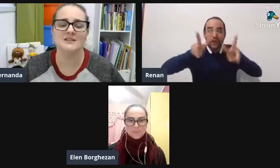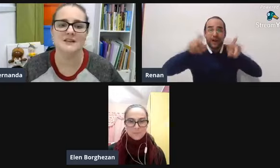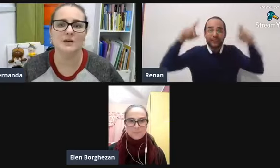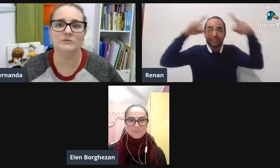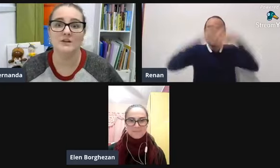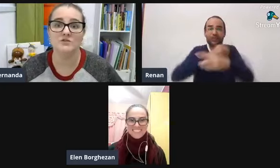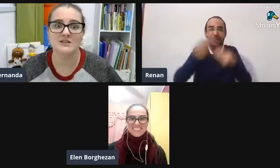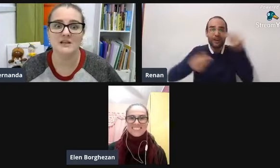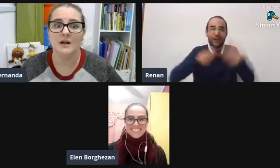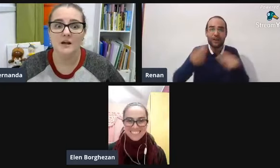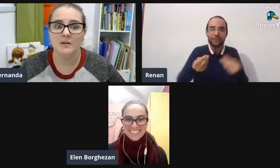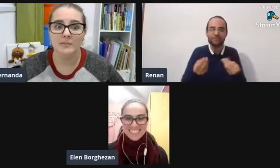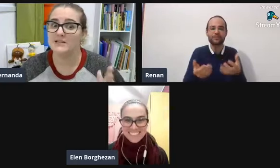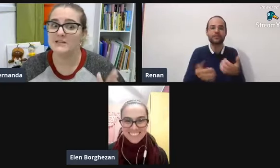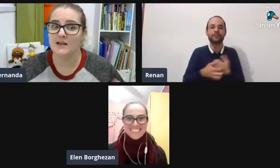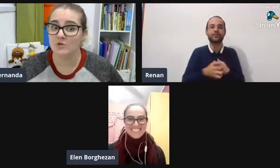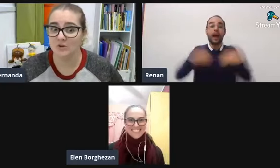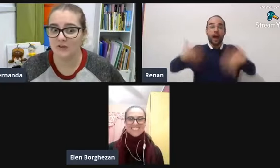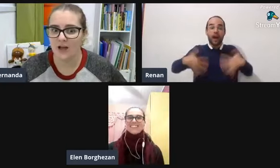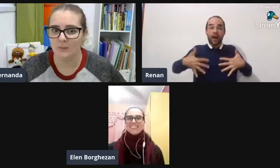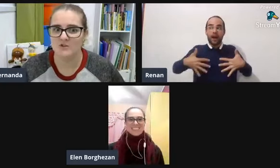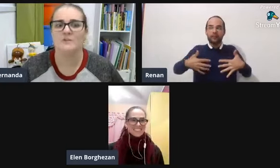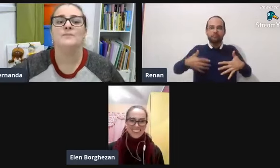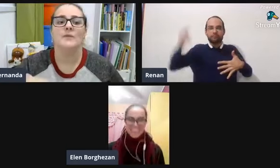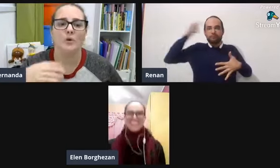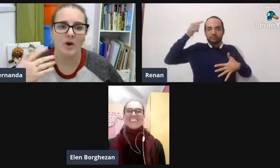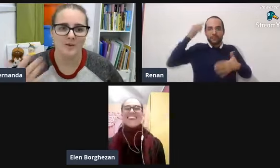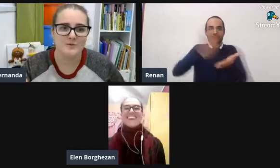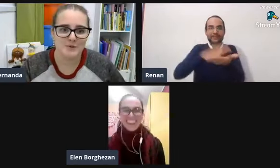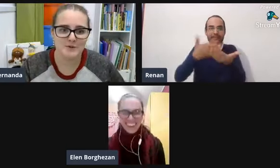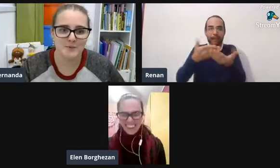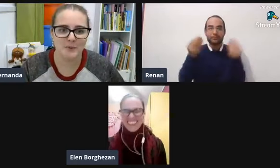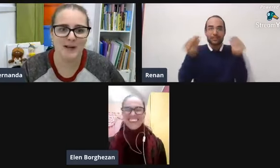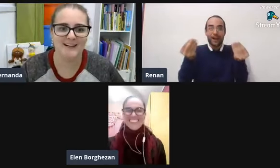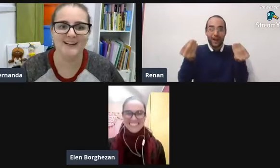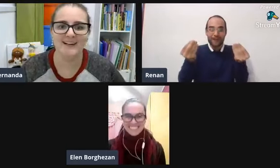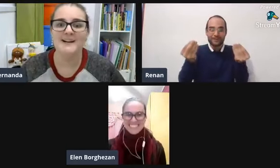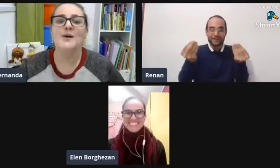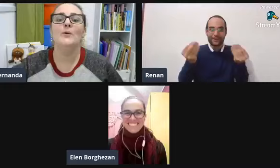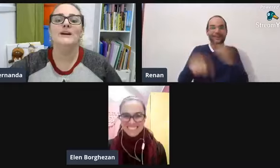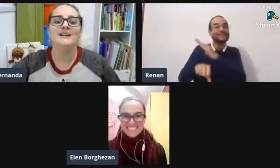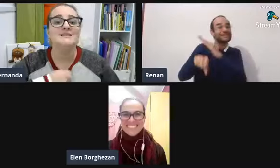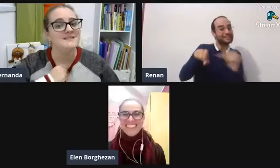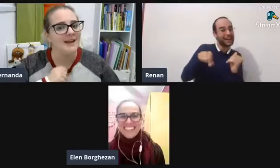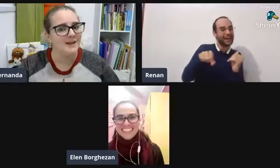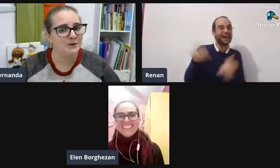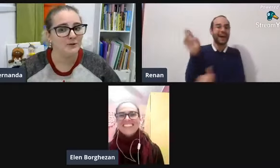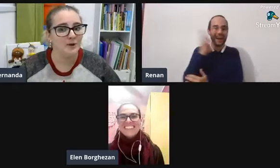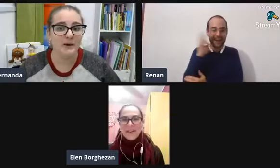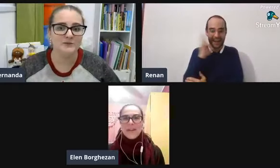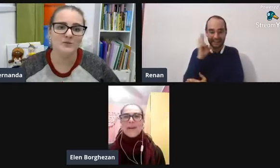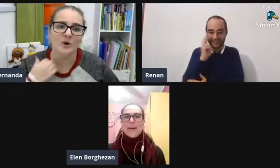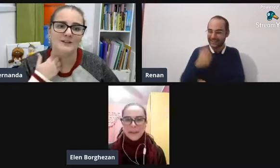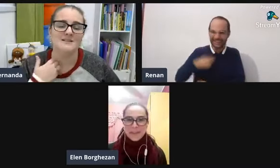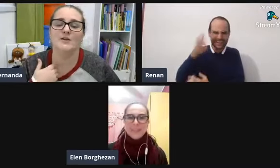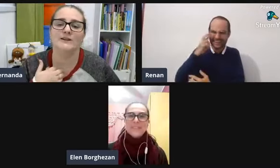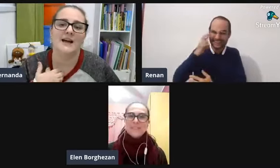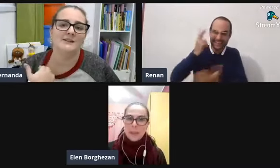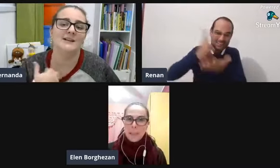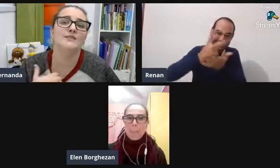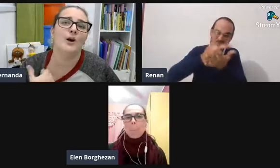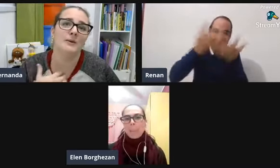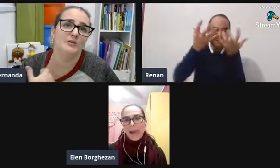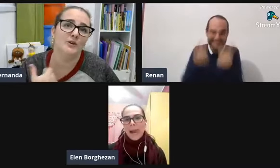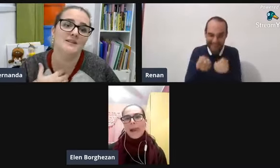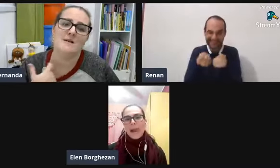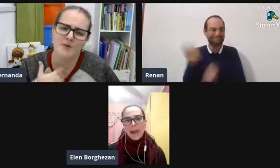fazer a descrição, daí eu disse, precisamos do intérprete, corremos pedir pro Renan, o Renan sempre topando todas,